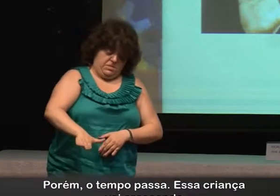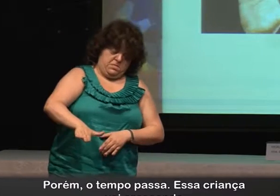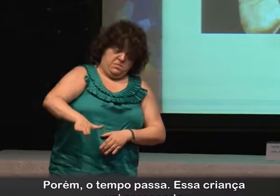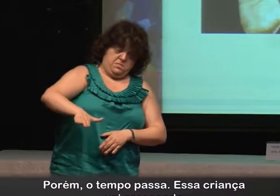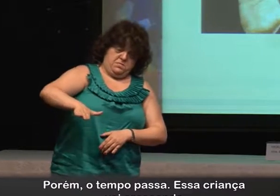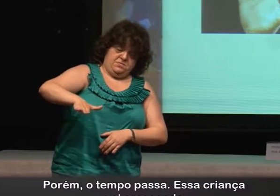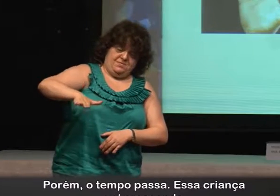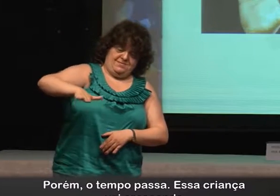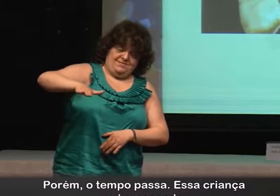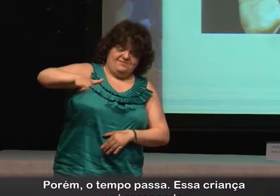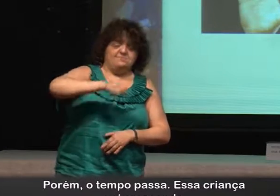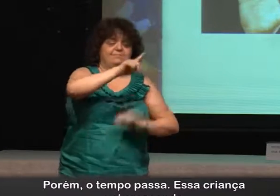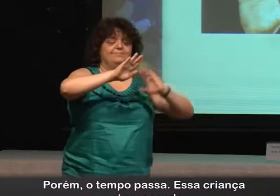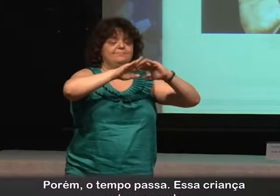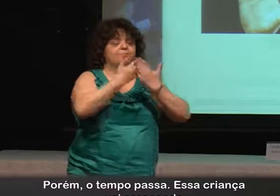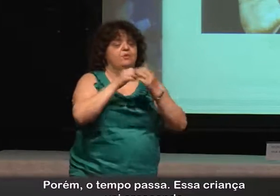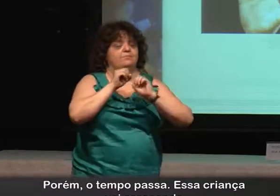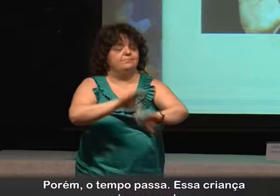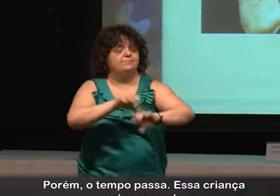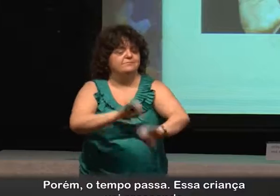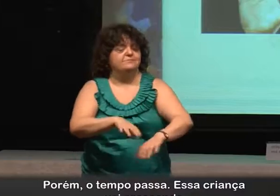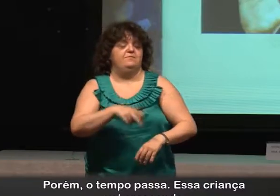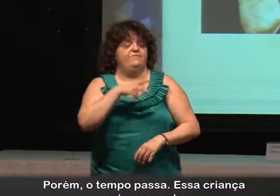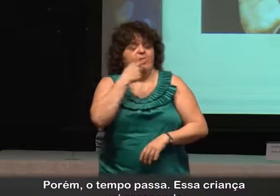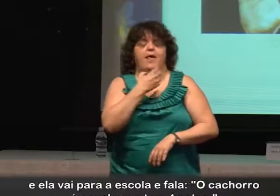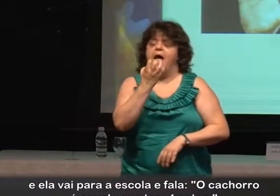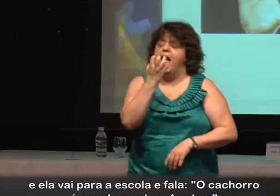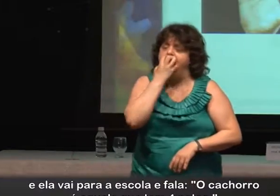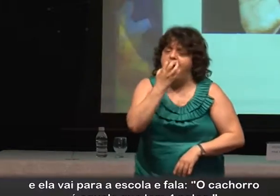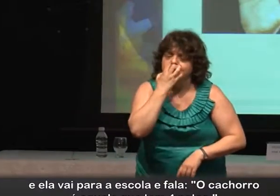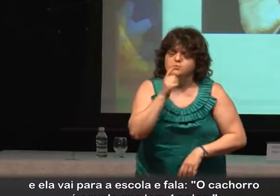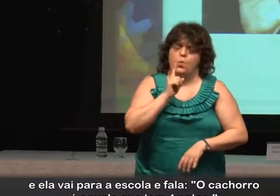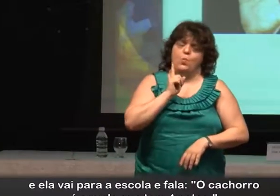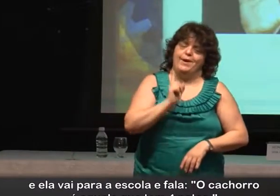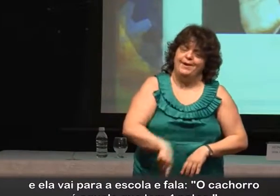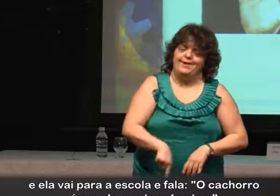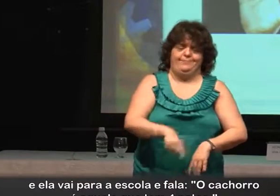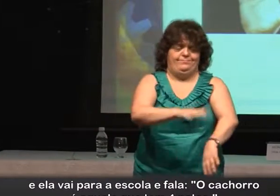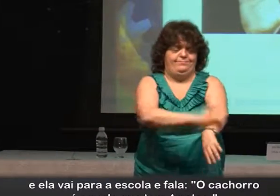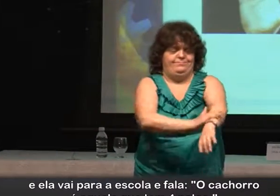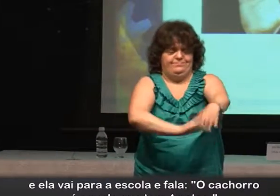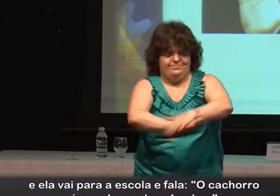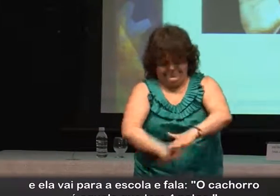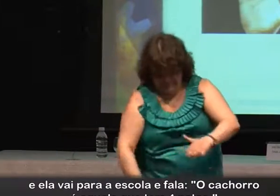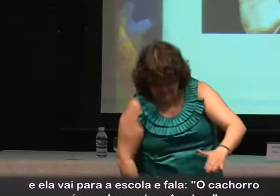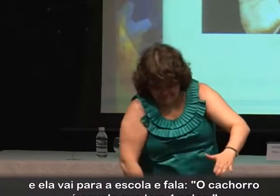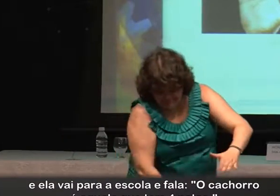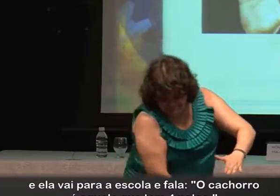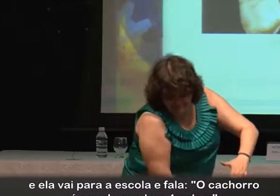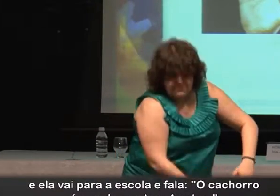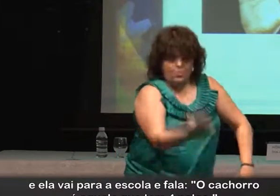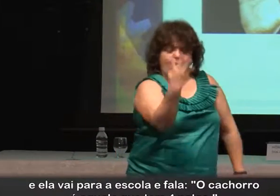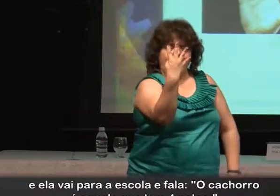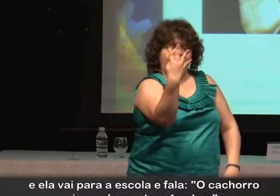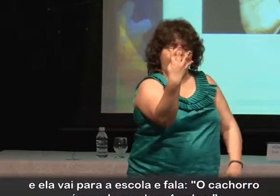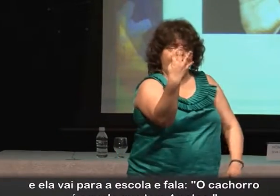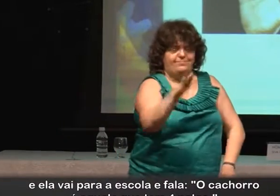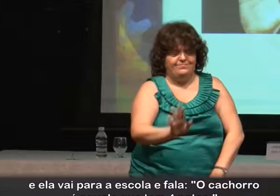Porém, o tempo passa, essa criança vai crescendo e ela vai para a escola e fala, olha, o cachorro é aquele que tem